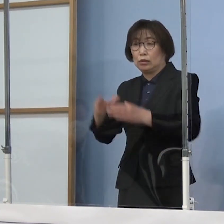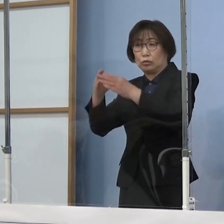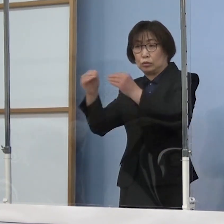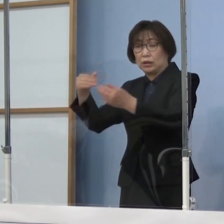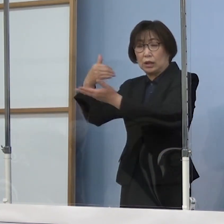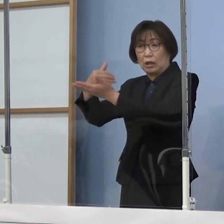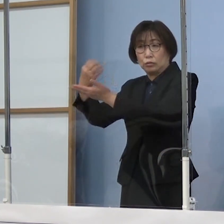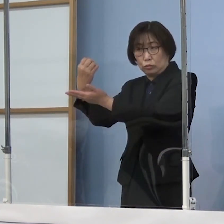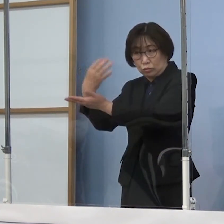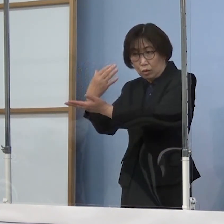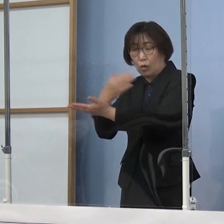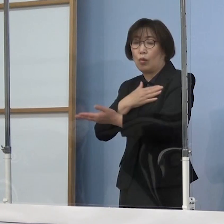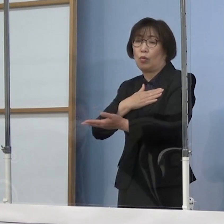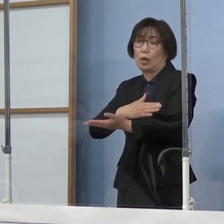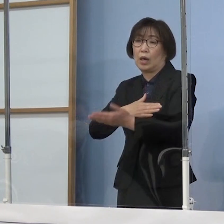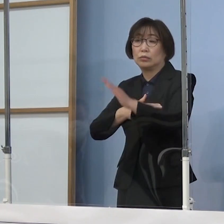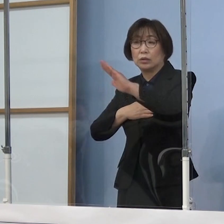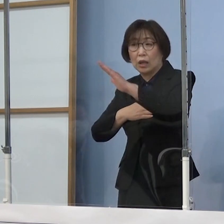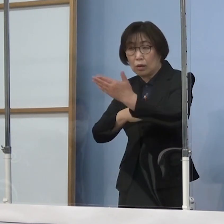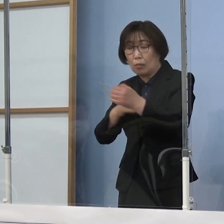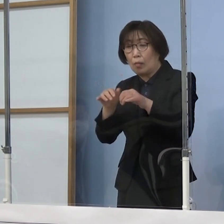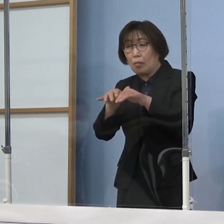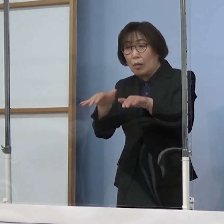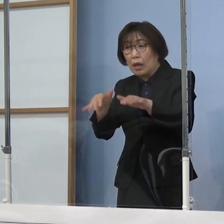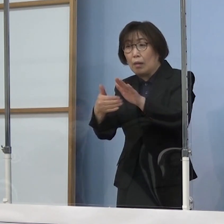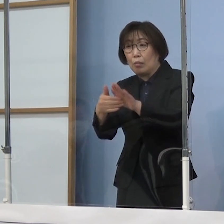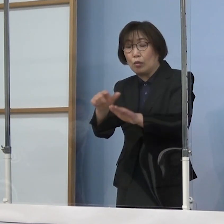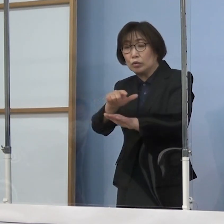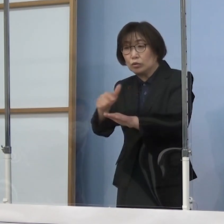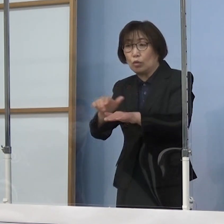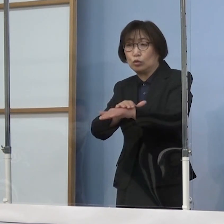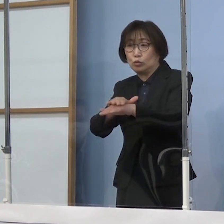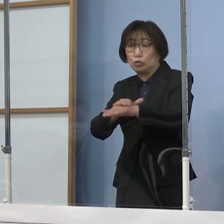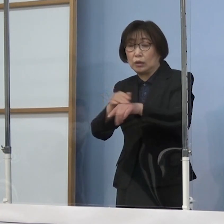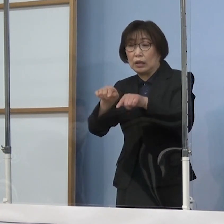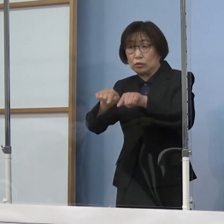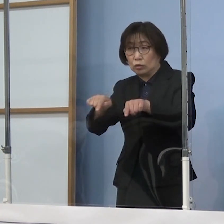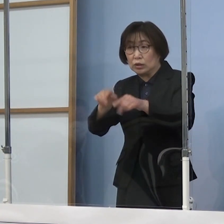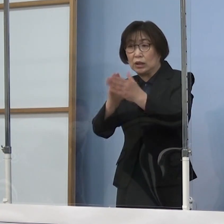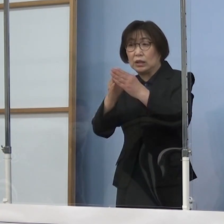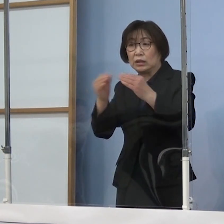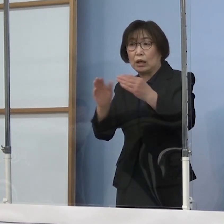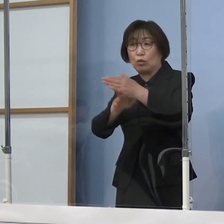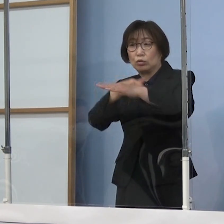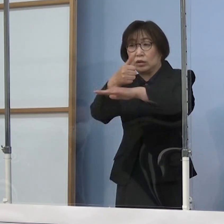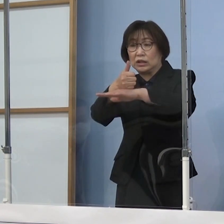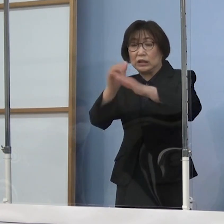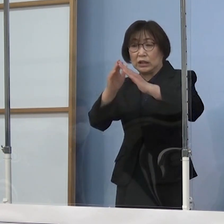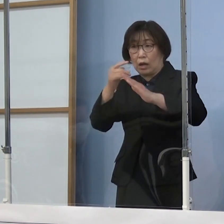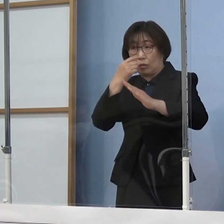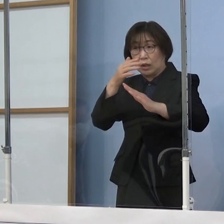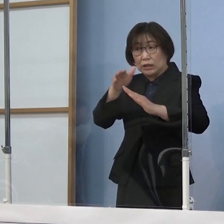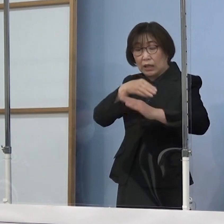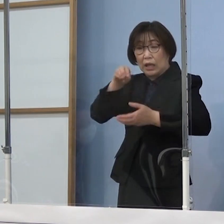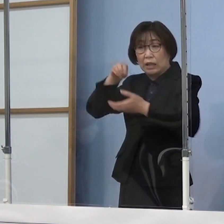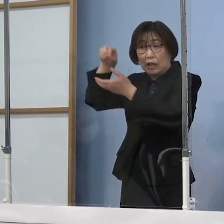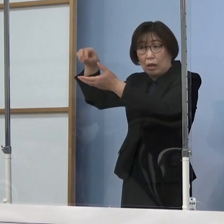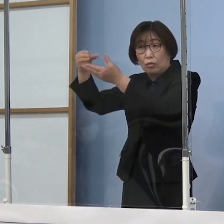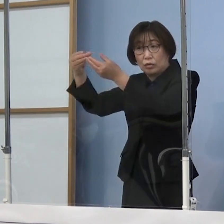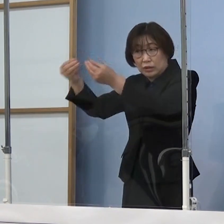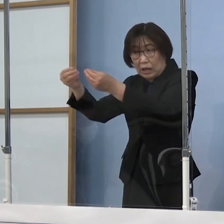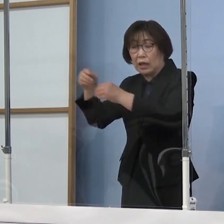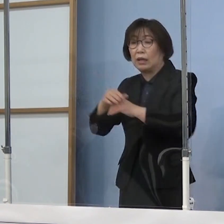わけですが、まん延防止等重点措置、全国知事会、特に私の方から提案をさせていただいて、そして国